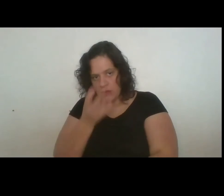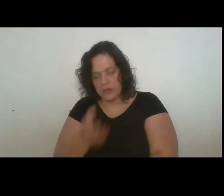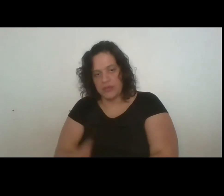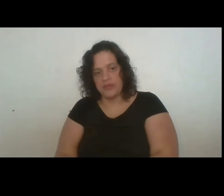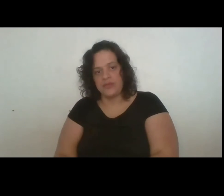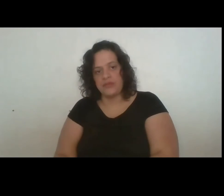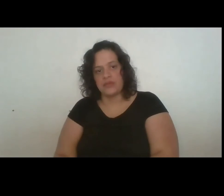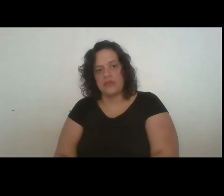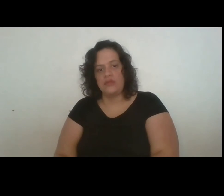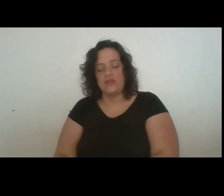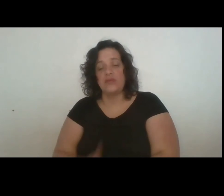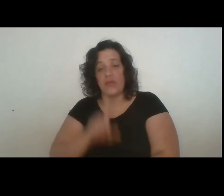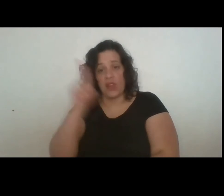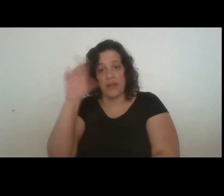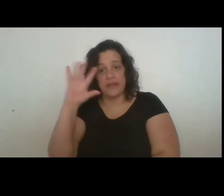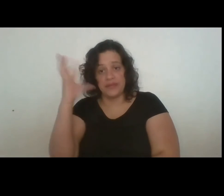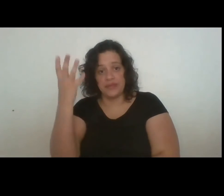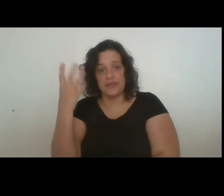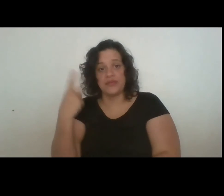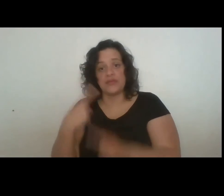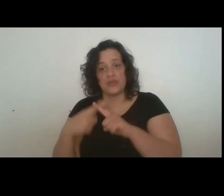situação lá que tinha uma entrada de casas